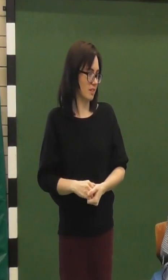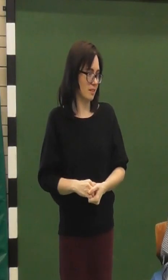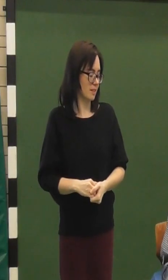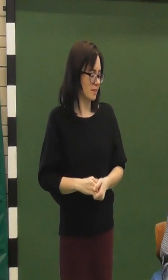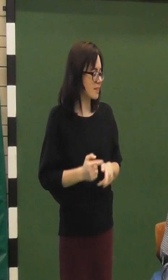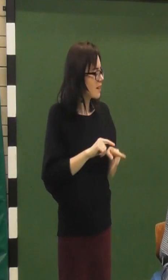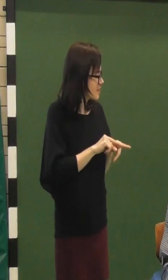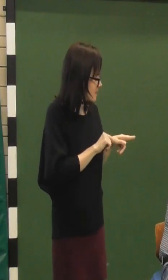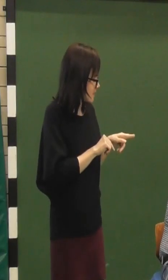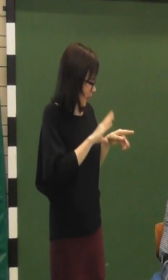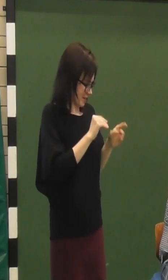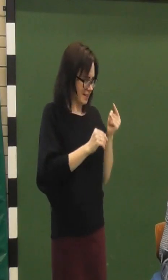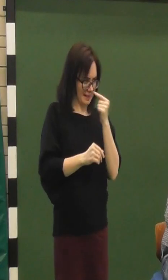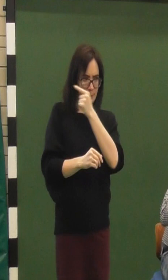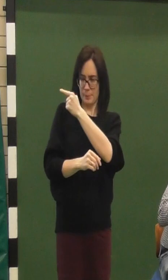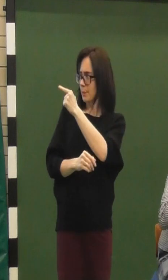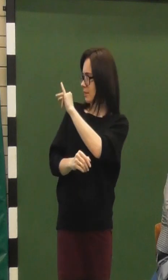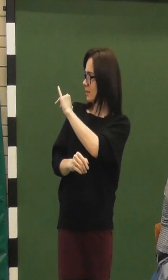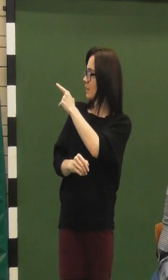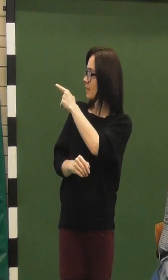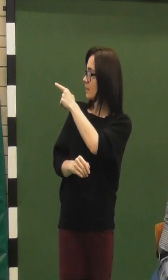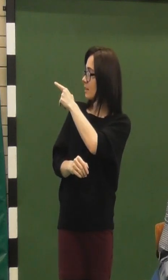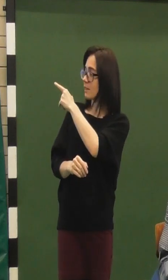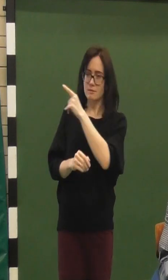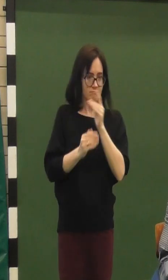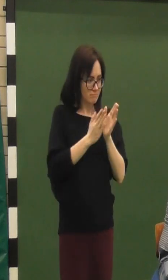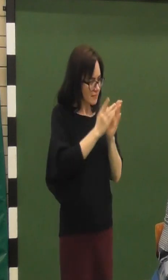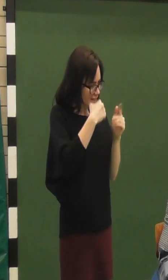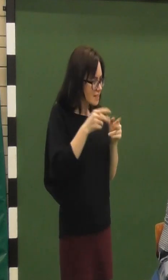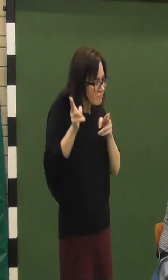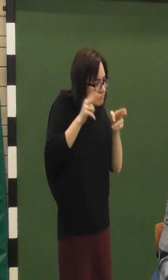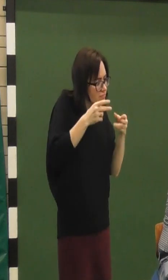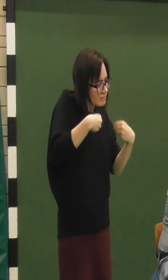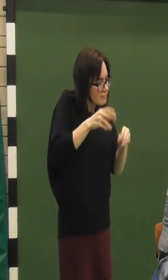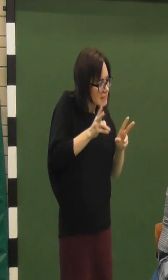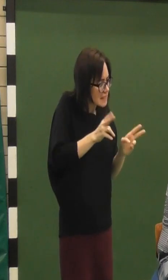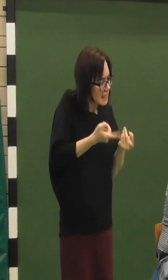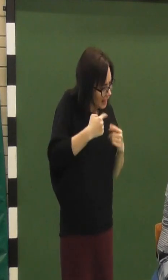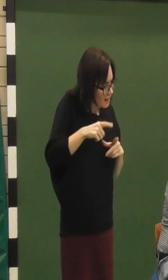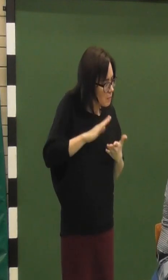Képet láthatjuk. Igen. El tetszik mondani, ki az, aki életben maradt,